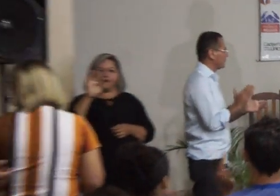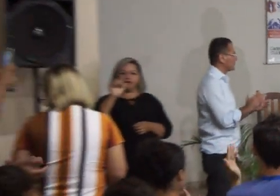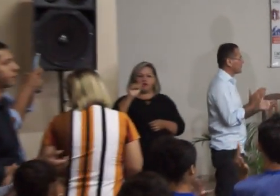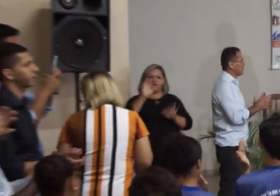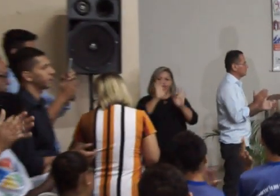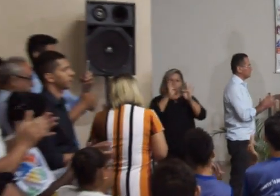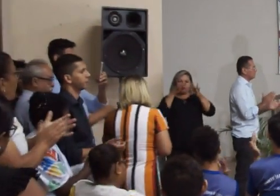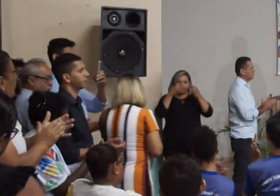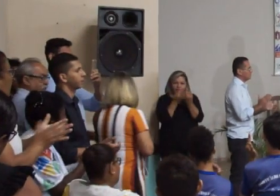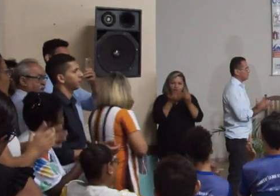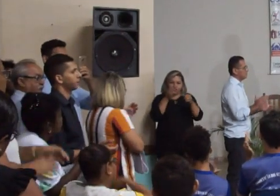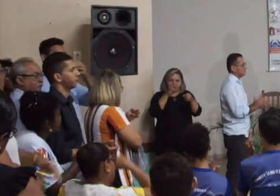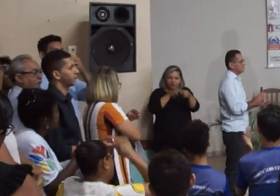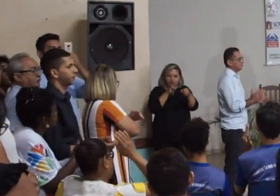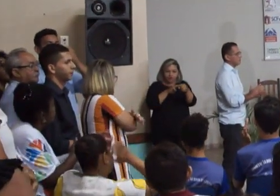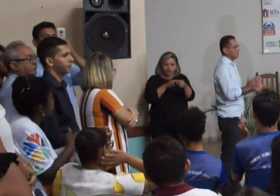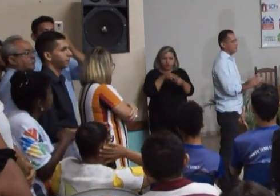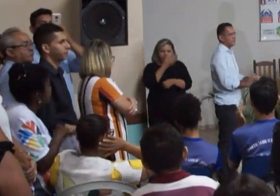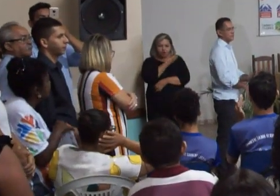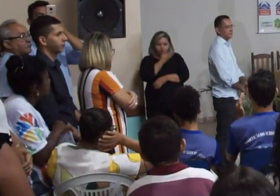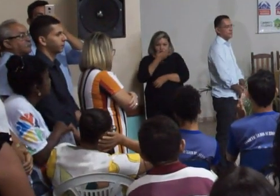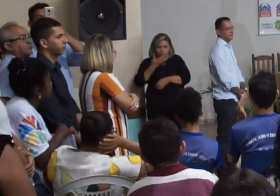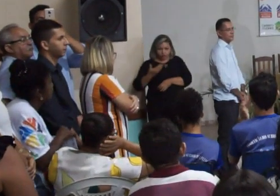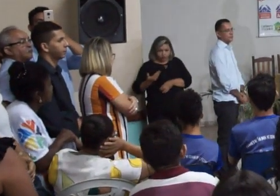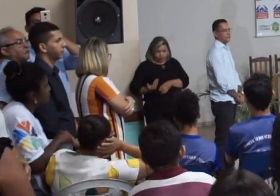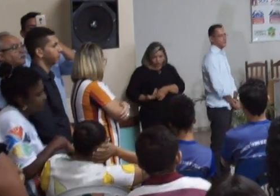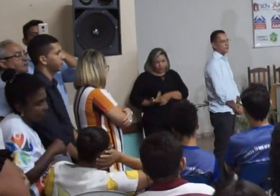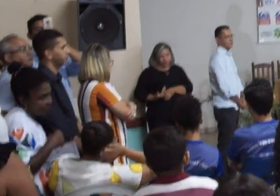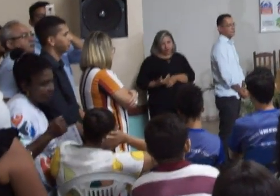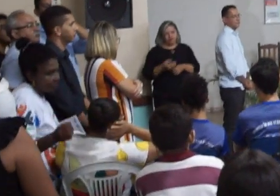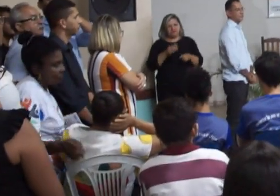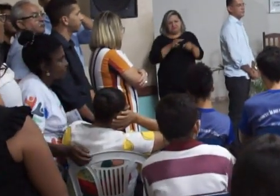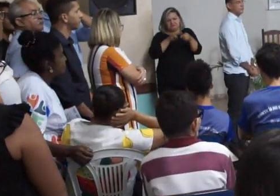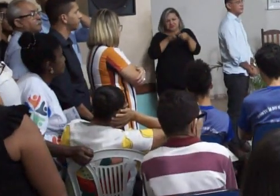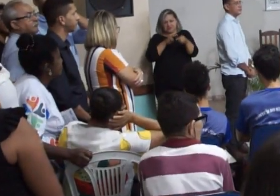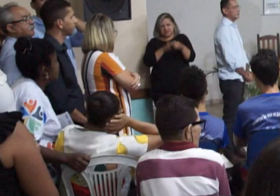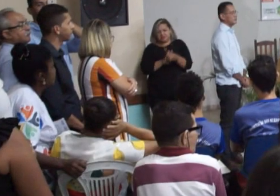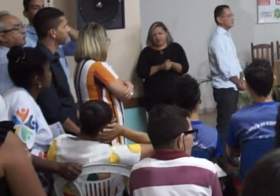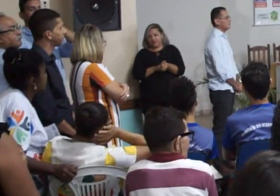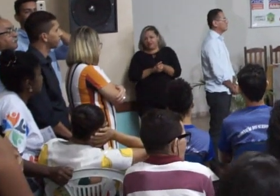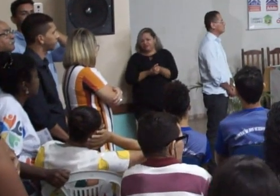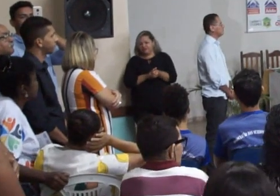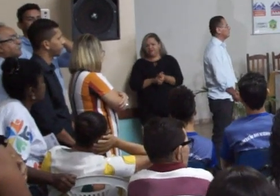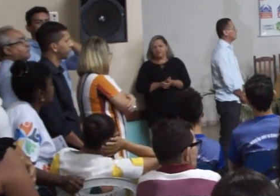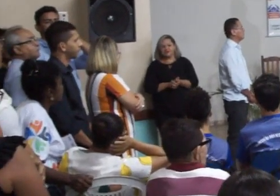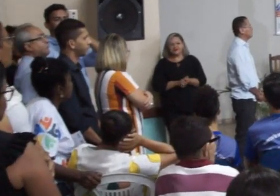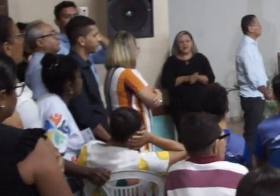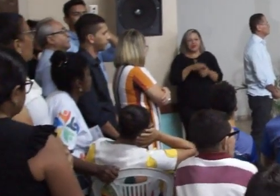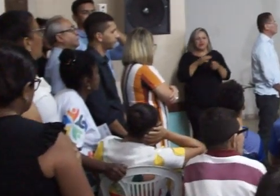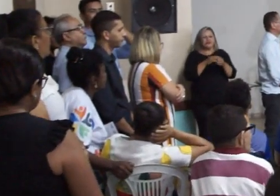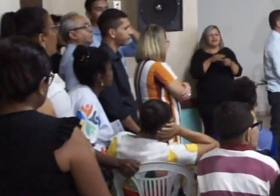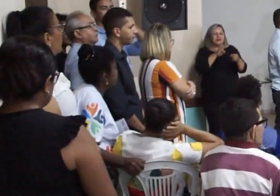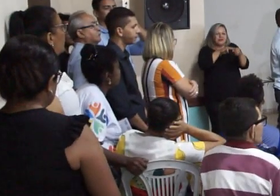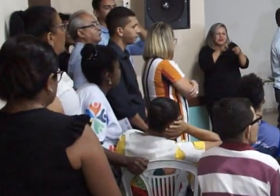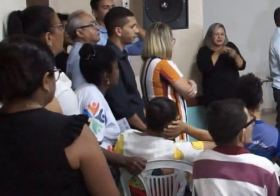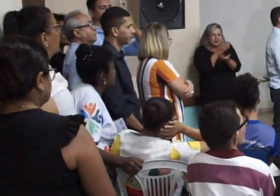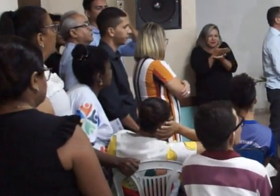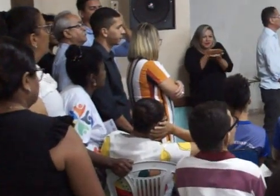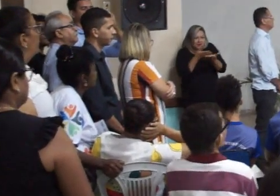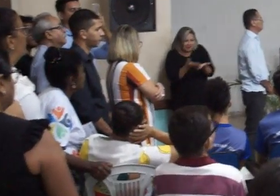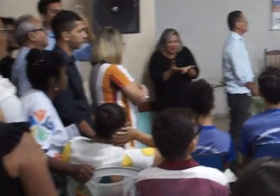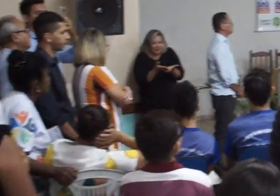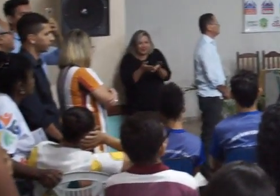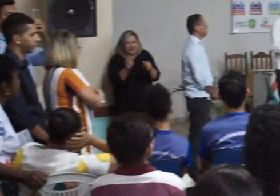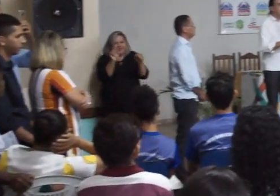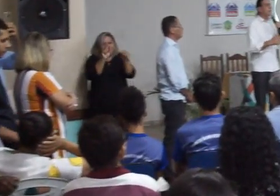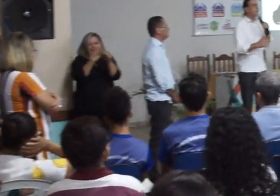O governo federal, ele faz o Bolsa Família do governo federal. E o município começa a fazer o Bolsa Família